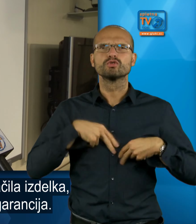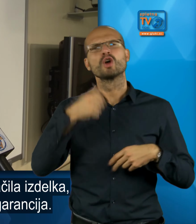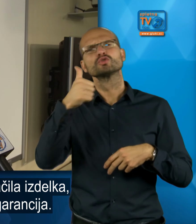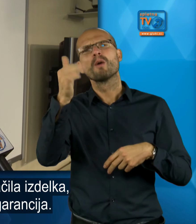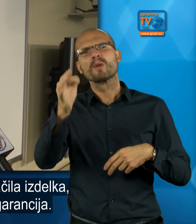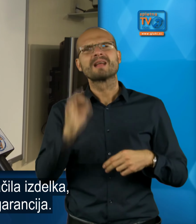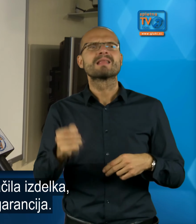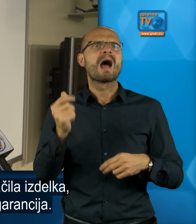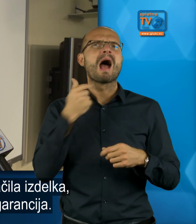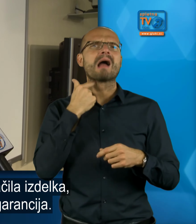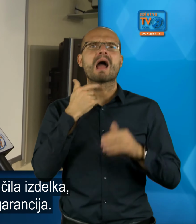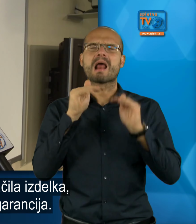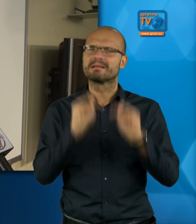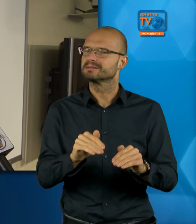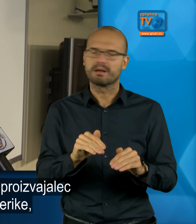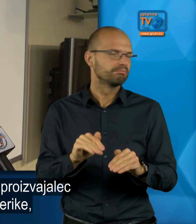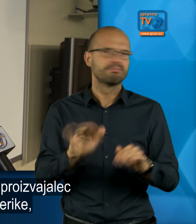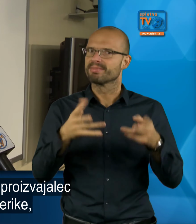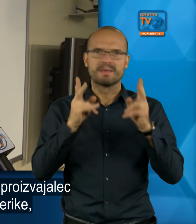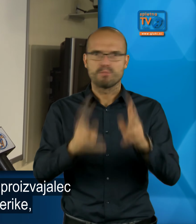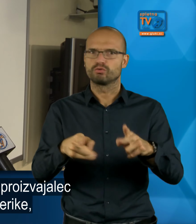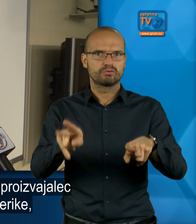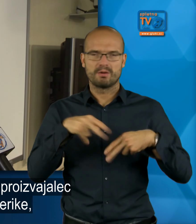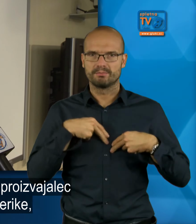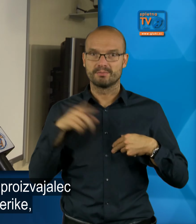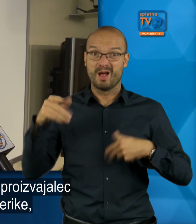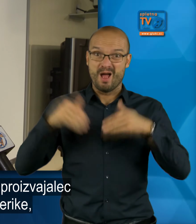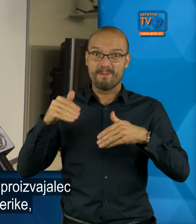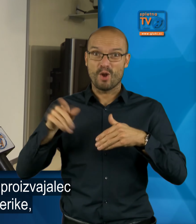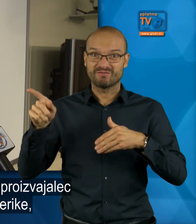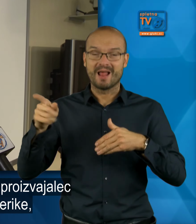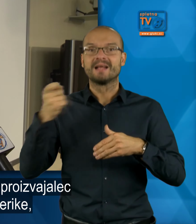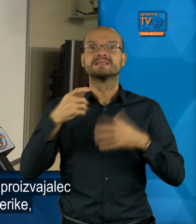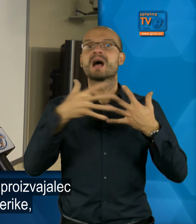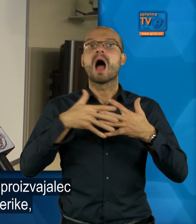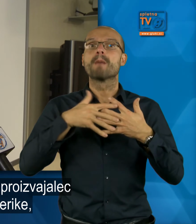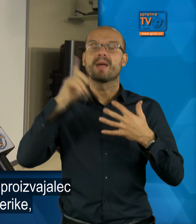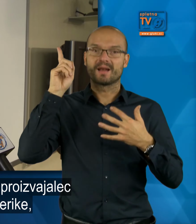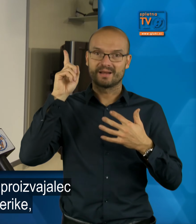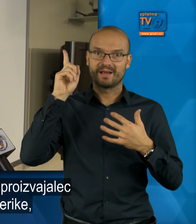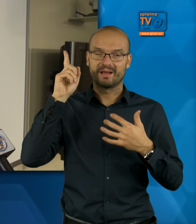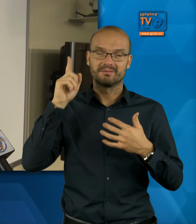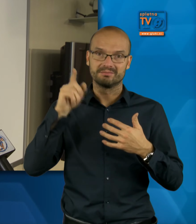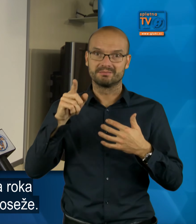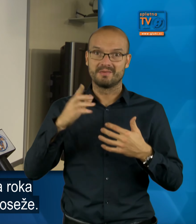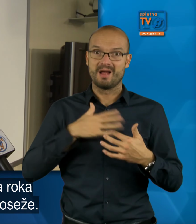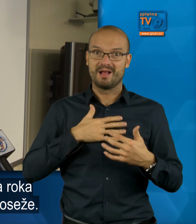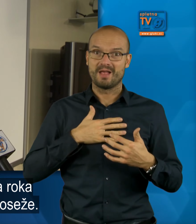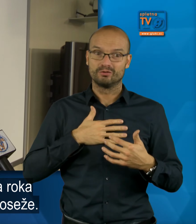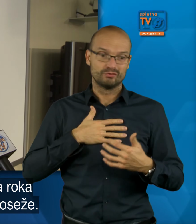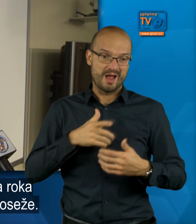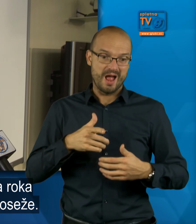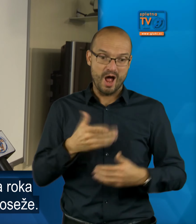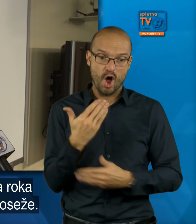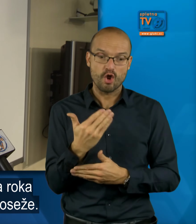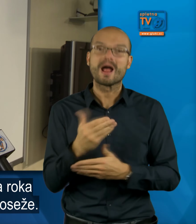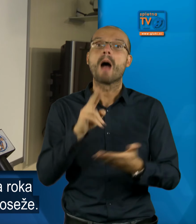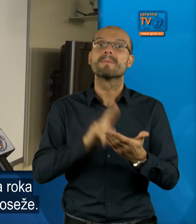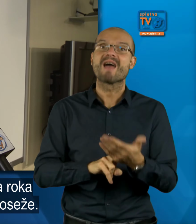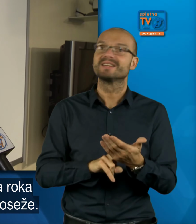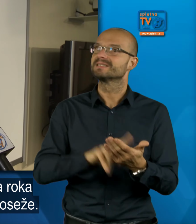vračila, 100% garancija, ni možno vračilo, proizvajalec je iz Amerike, se pravi, kjer naša